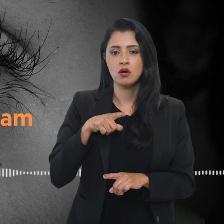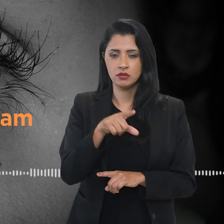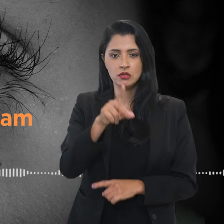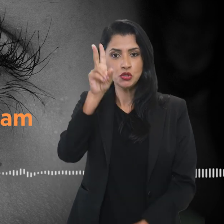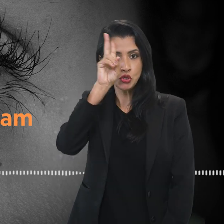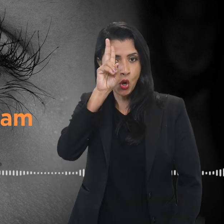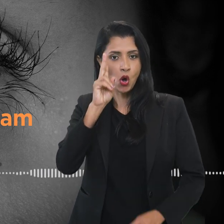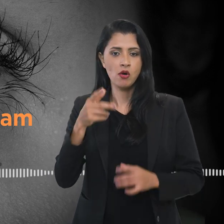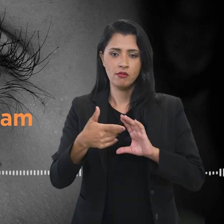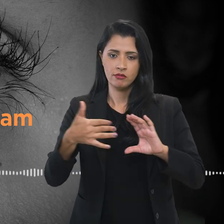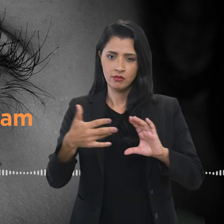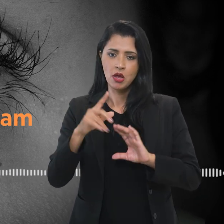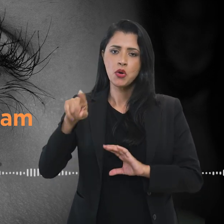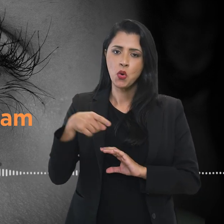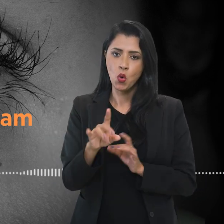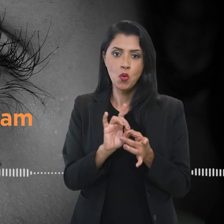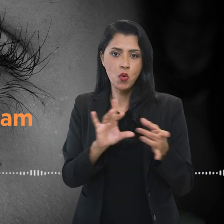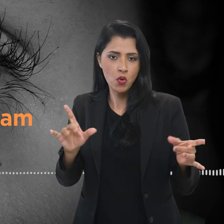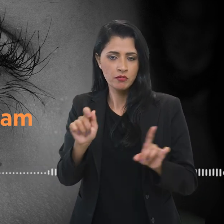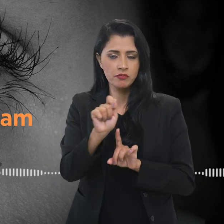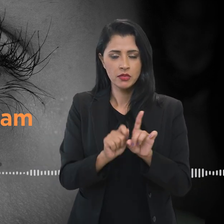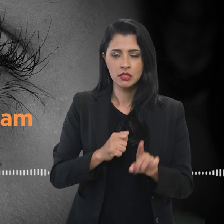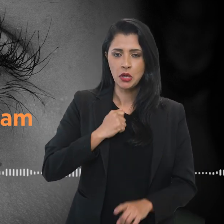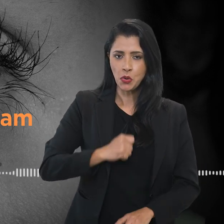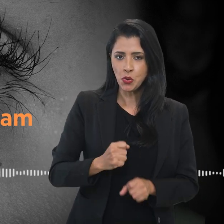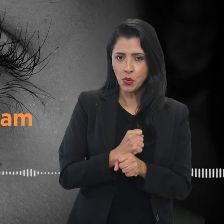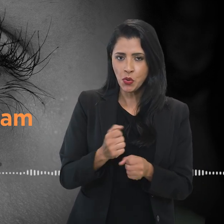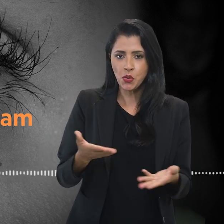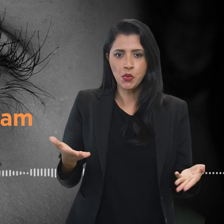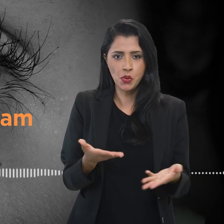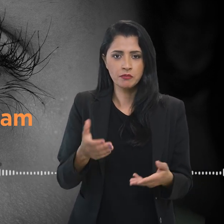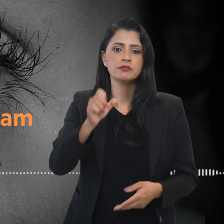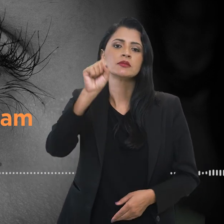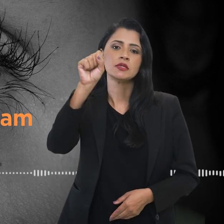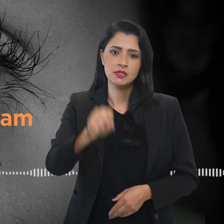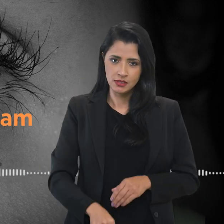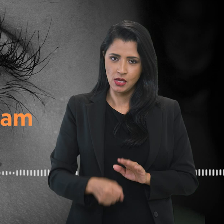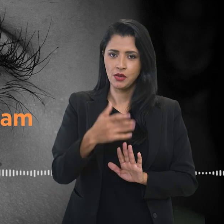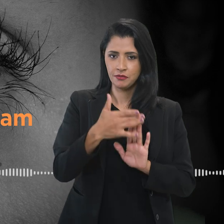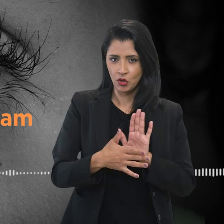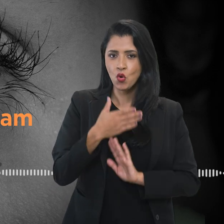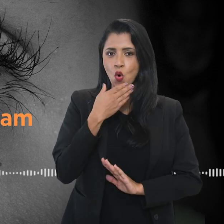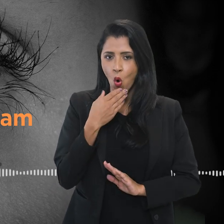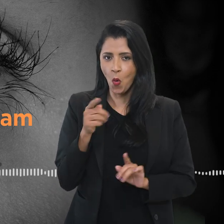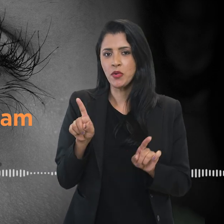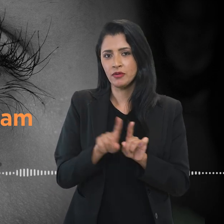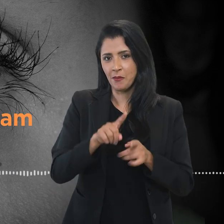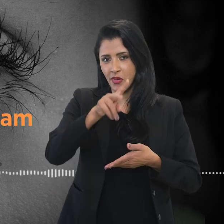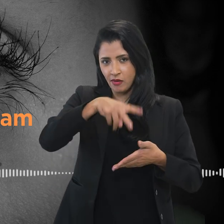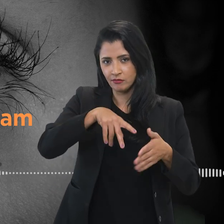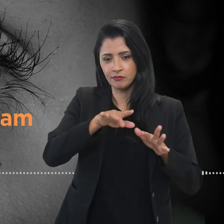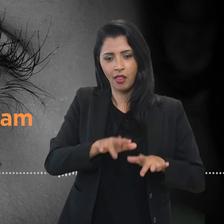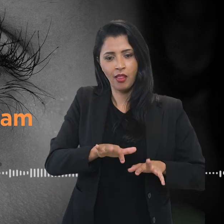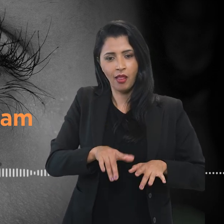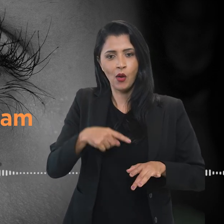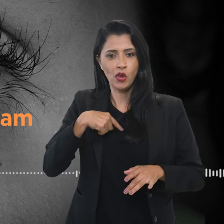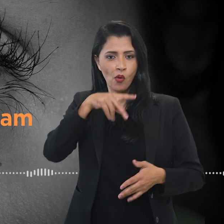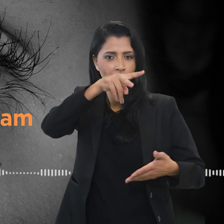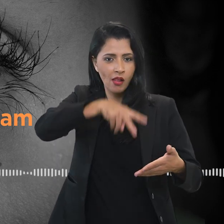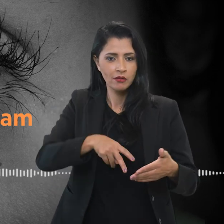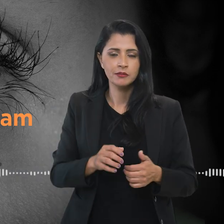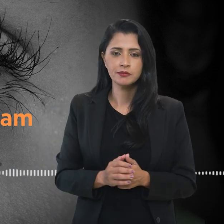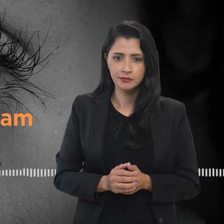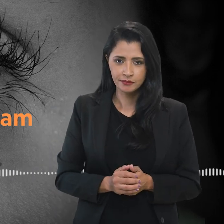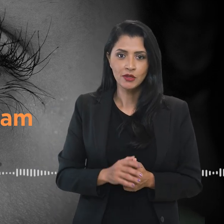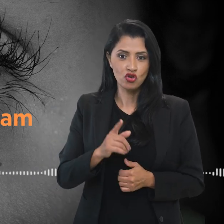E a próxima já estará disponível em agosto desse ano. E sim, o roteirista também escreveu isso que eu tô lendo. Já que a magia